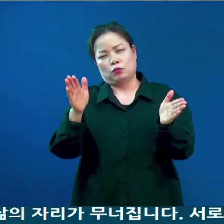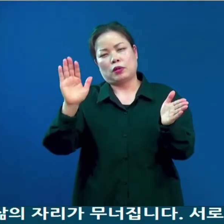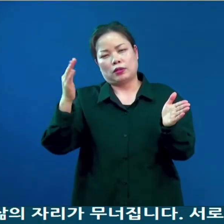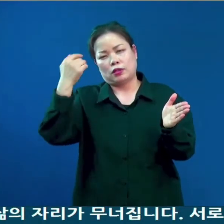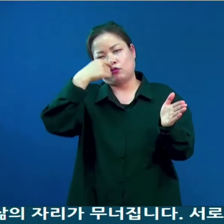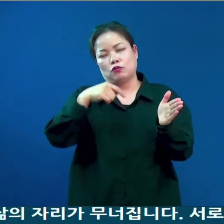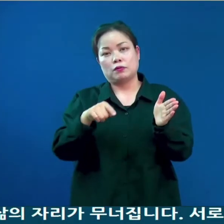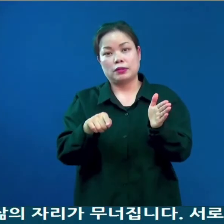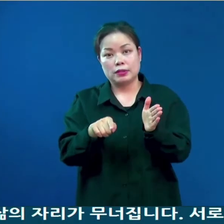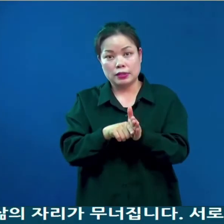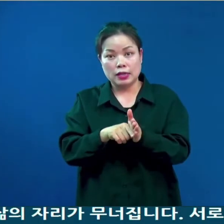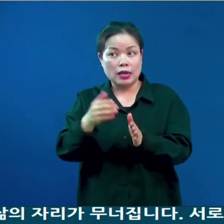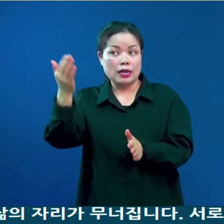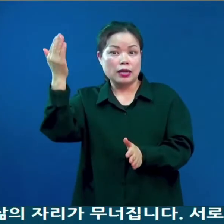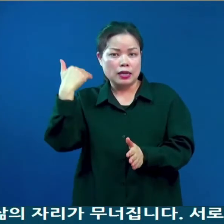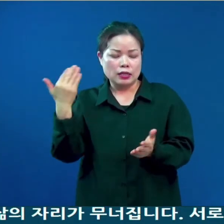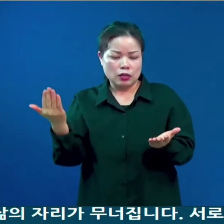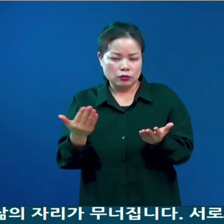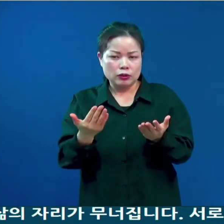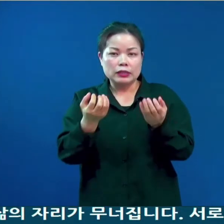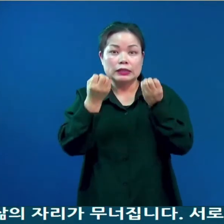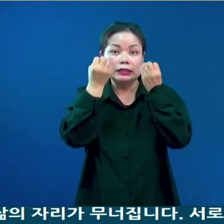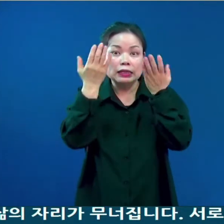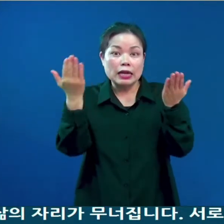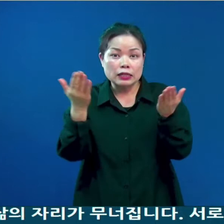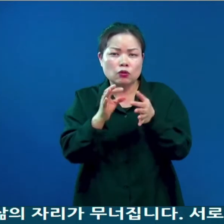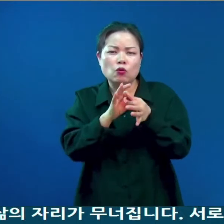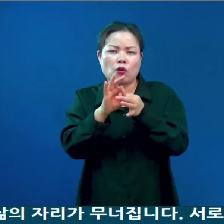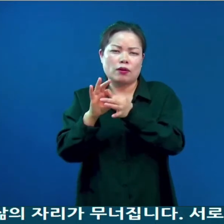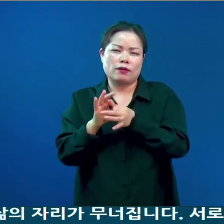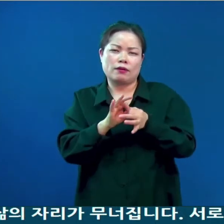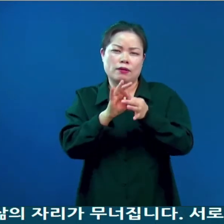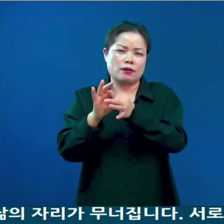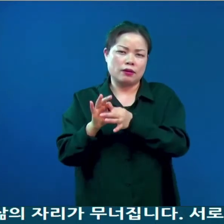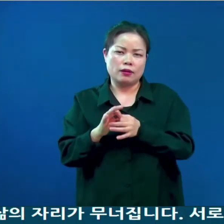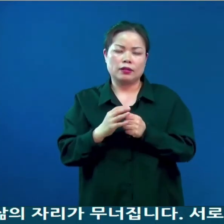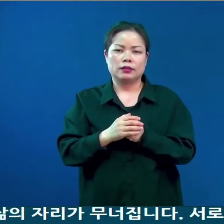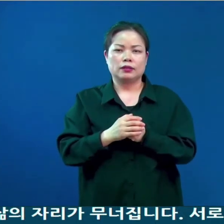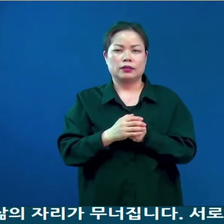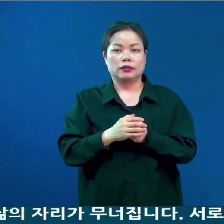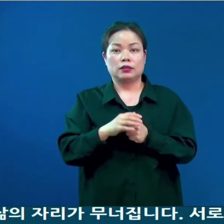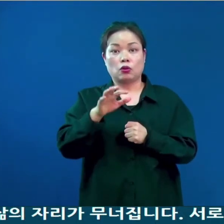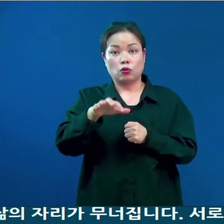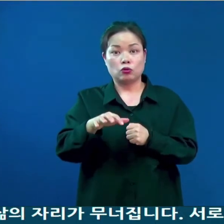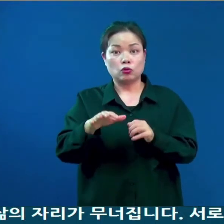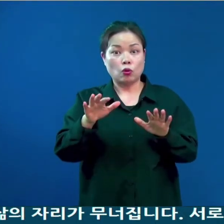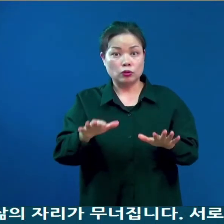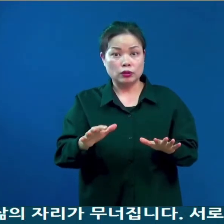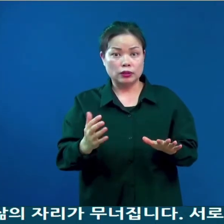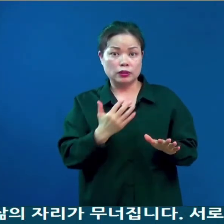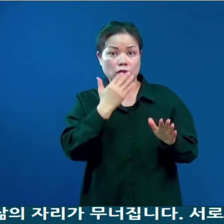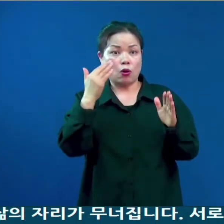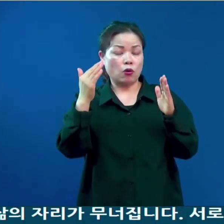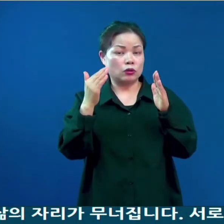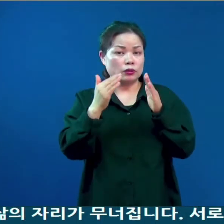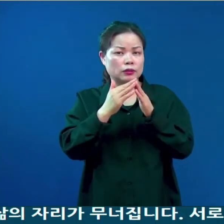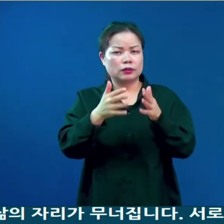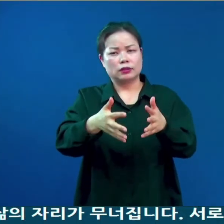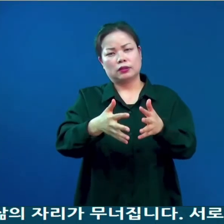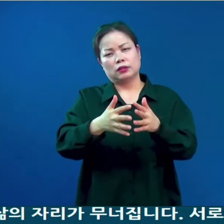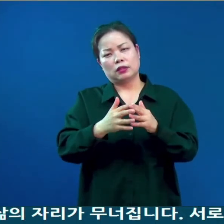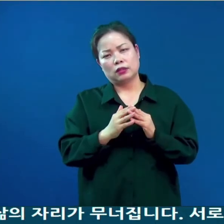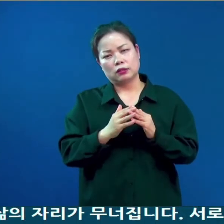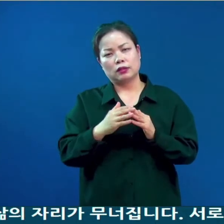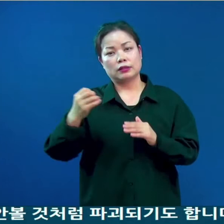줄 믿습니다. 옛 일과 새 일의 관계를 연결하는 그 지점에 오늘 성전이 세워진다는